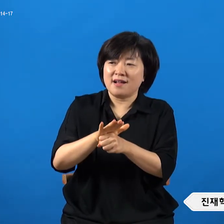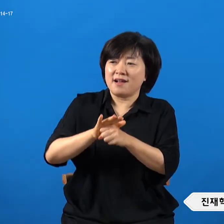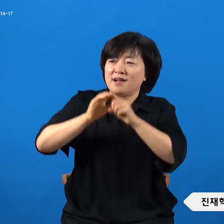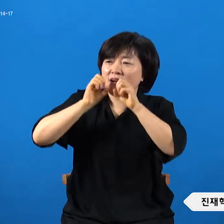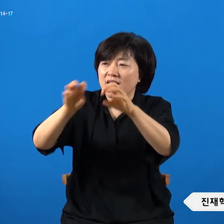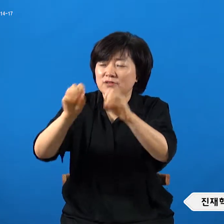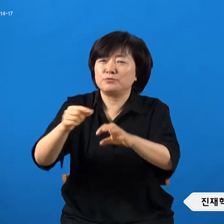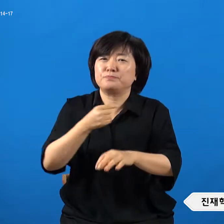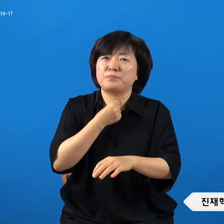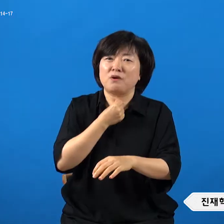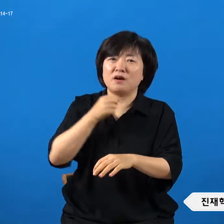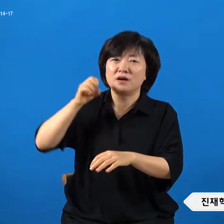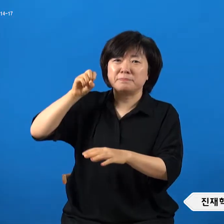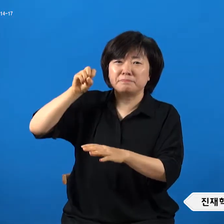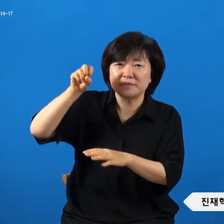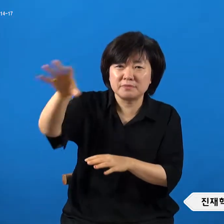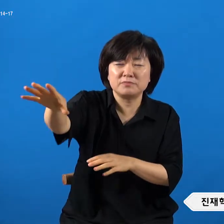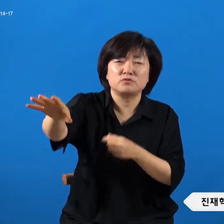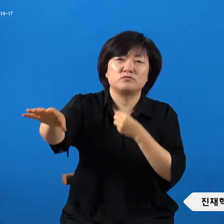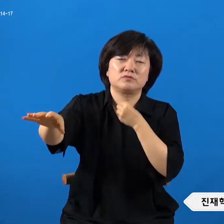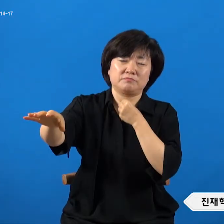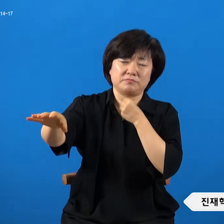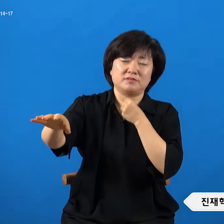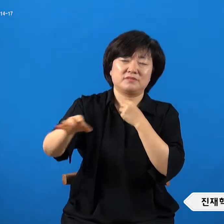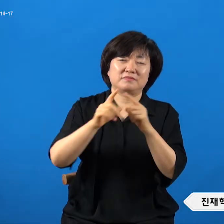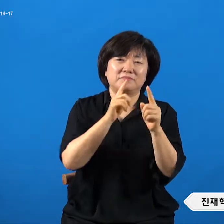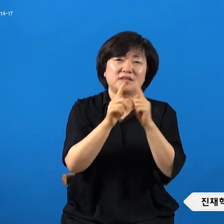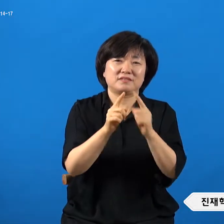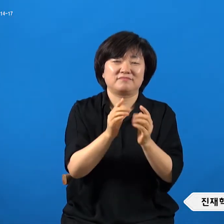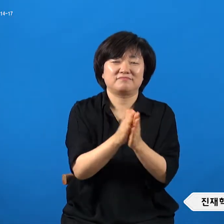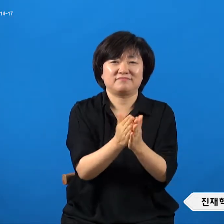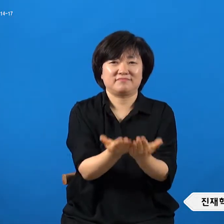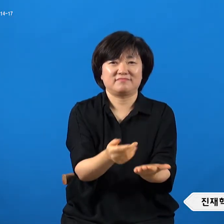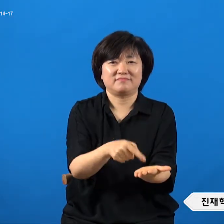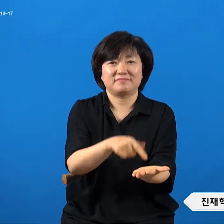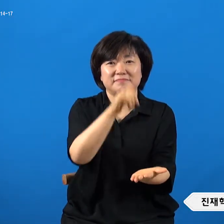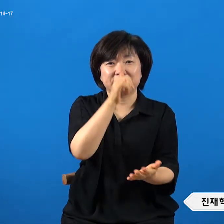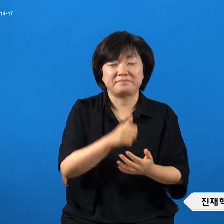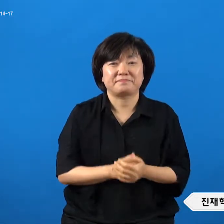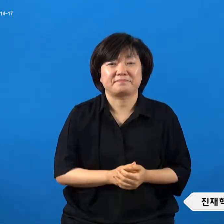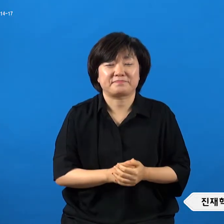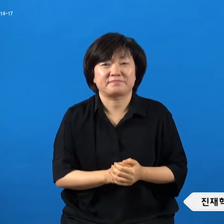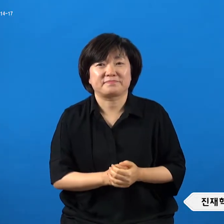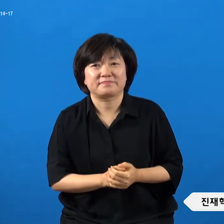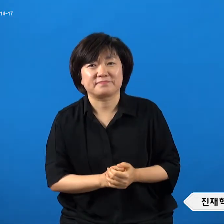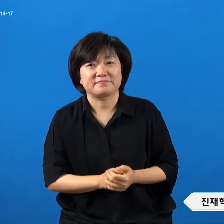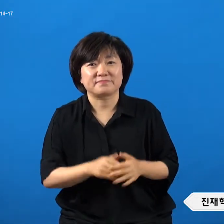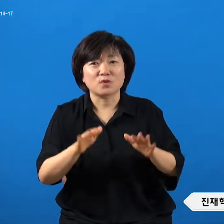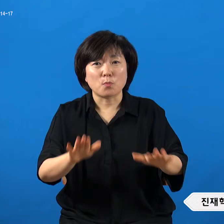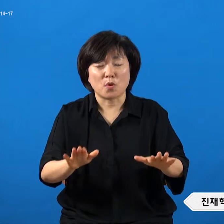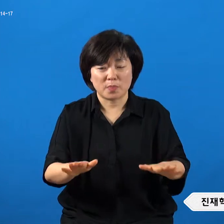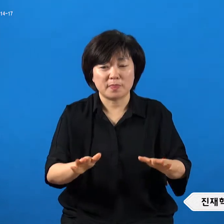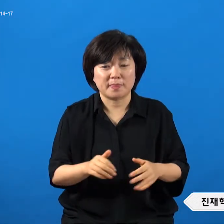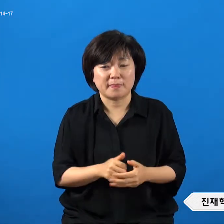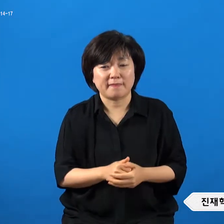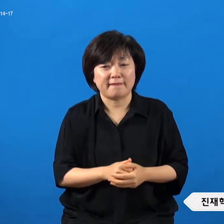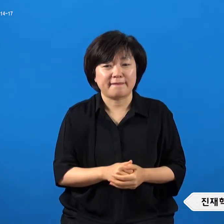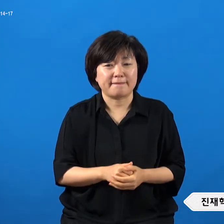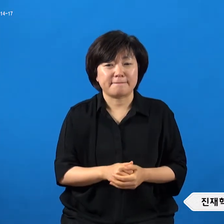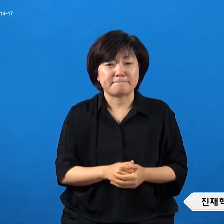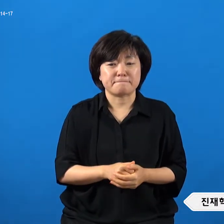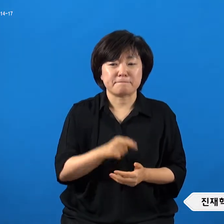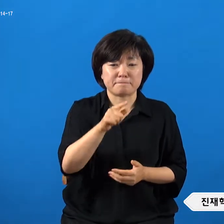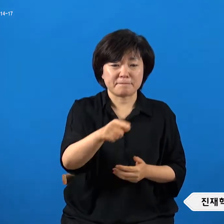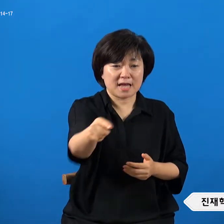사랑의 빛을 성경은 말씀하고 있습니다. 이번에도 블레싱